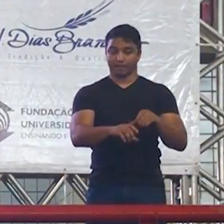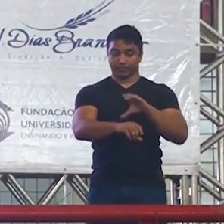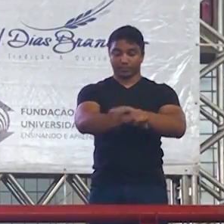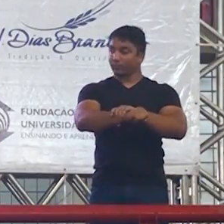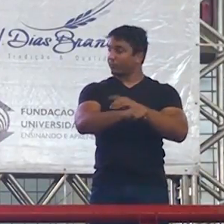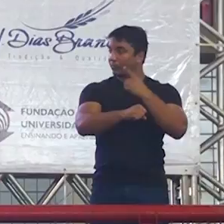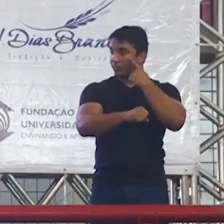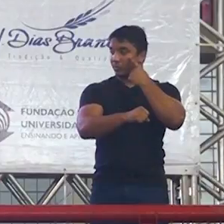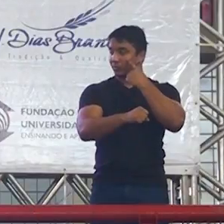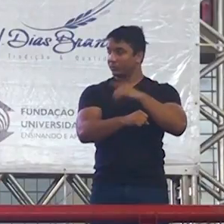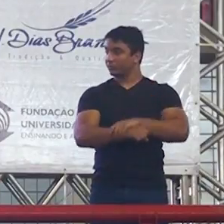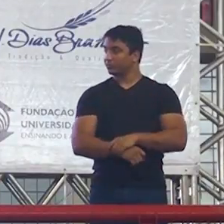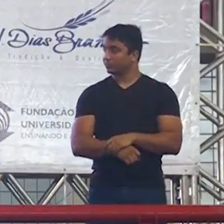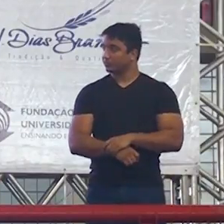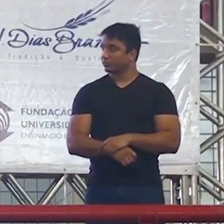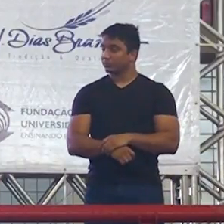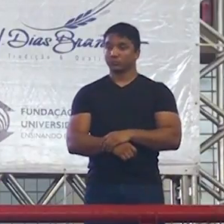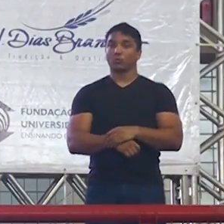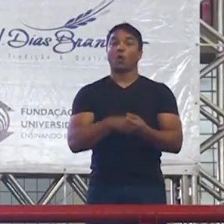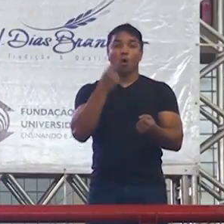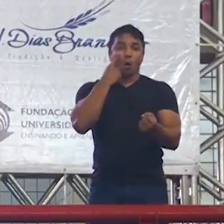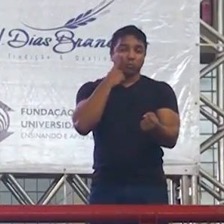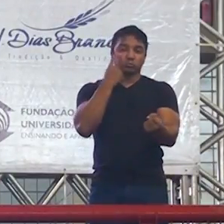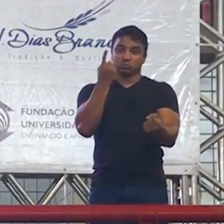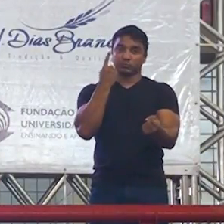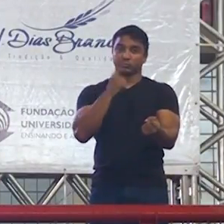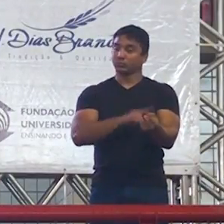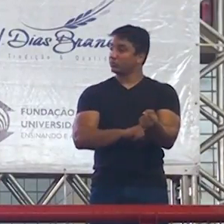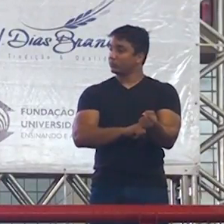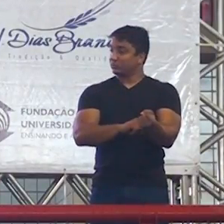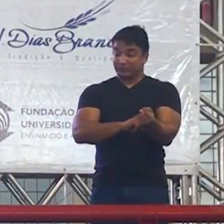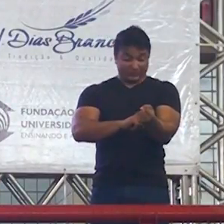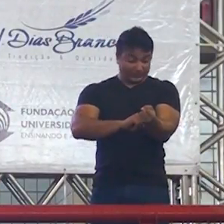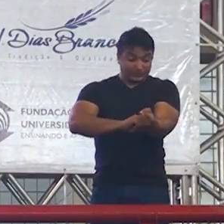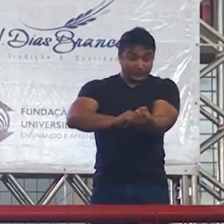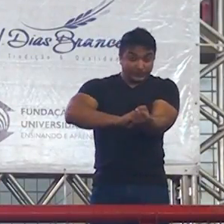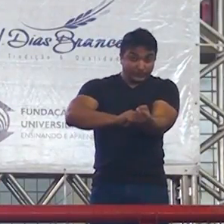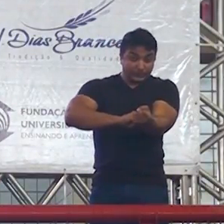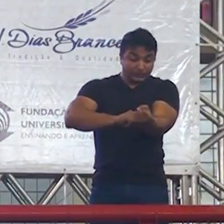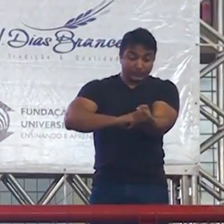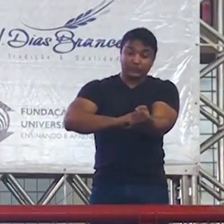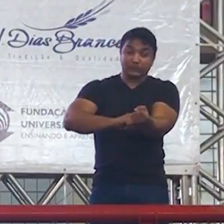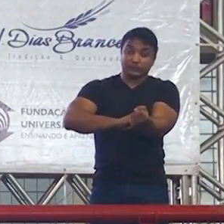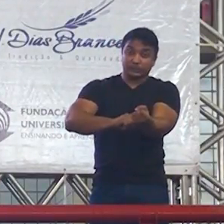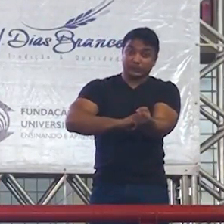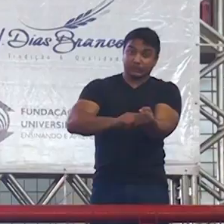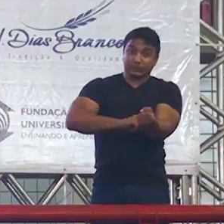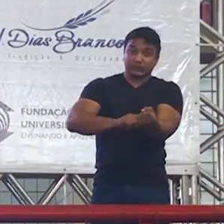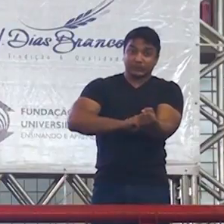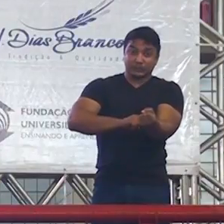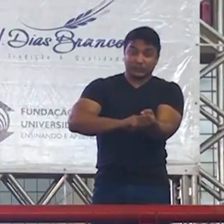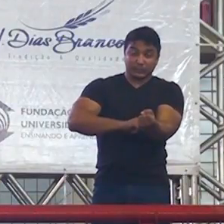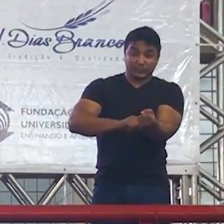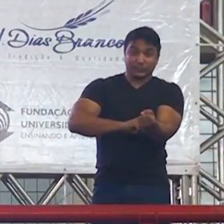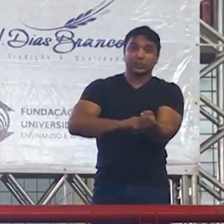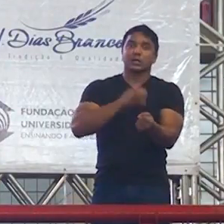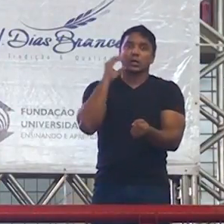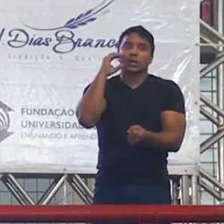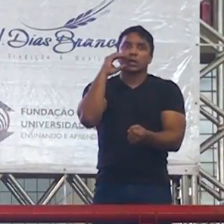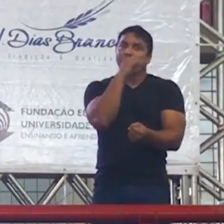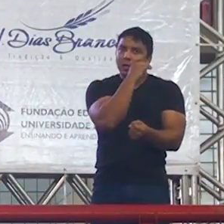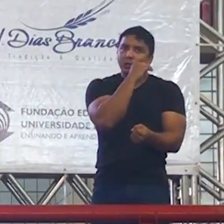pegue seu dedo do outro braço, esfregue nesse seu braço, esfregue. Está gerando